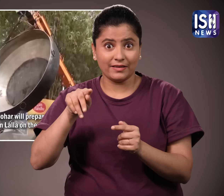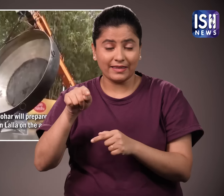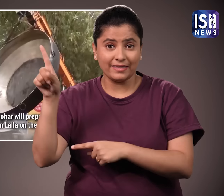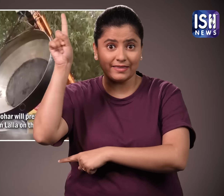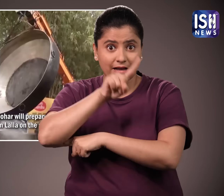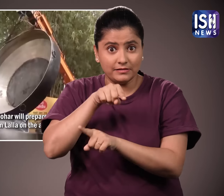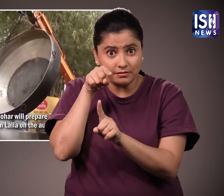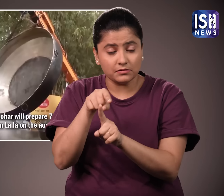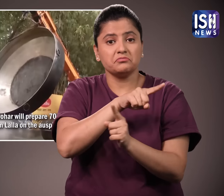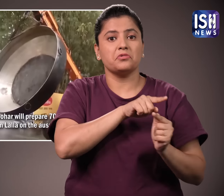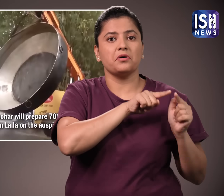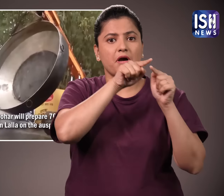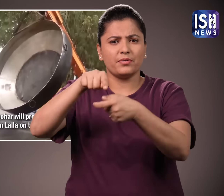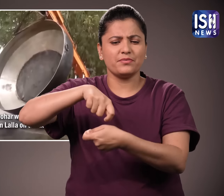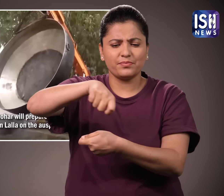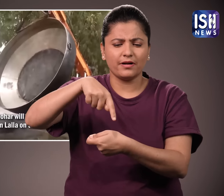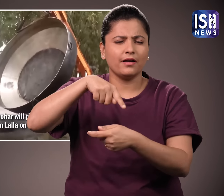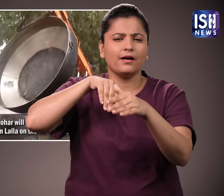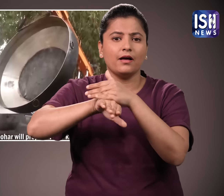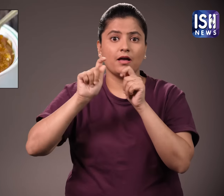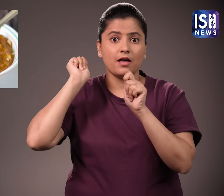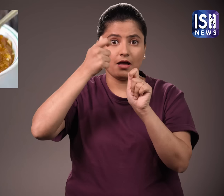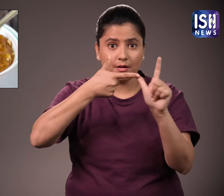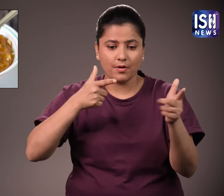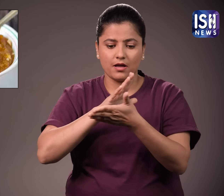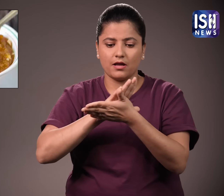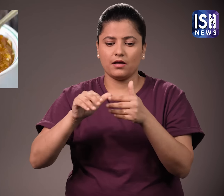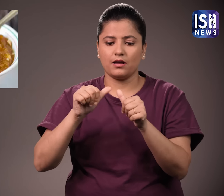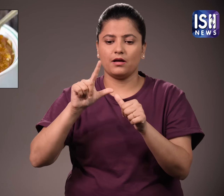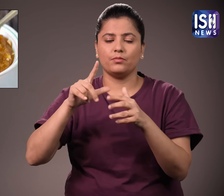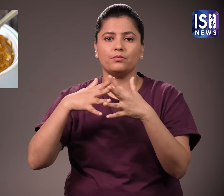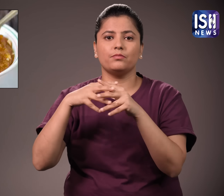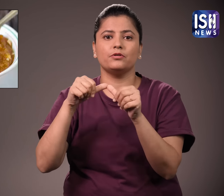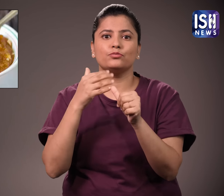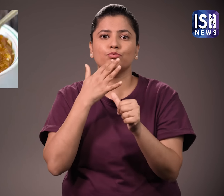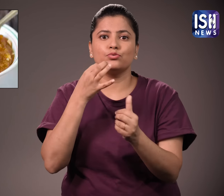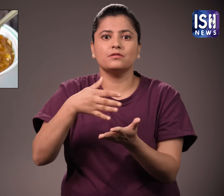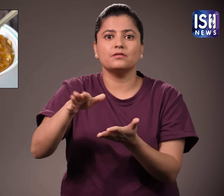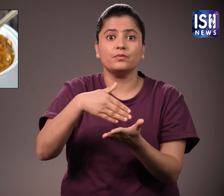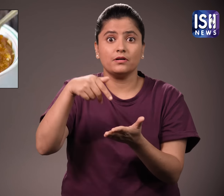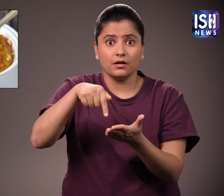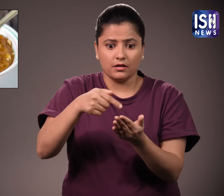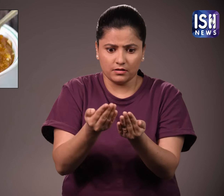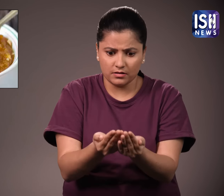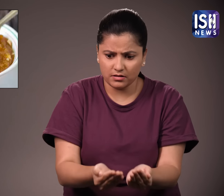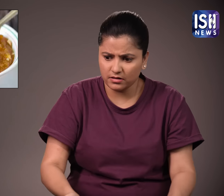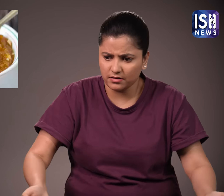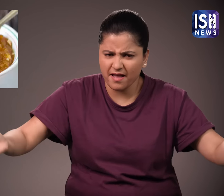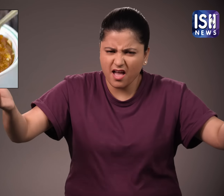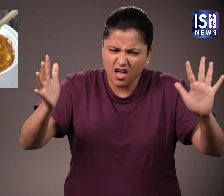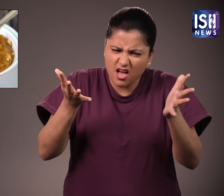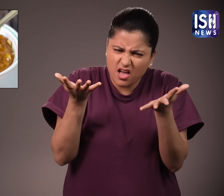7000 किलो राम हलवा तयार करेंगे इसके बाद प्रसाद डेड़ लाग से अधिक भक्तो